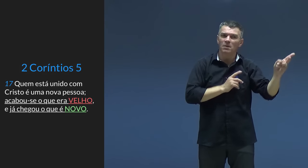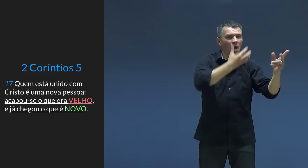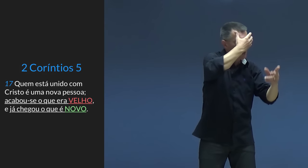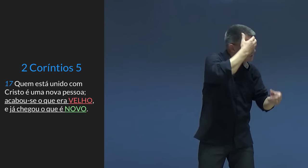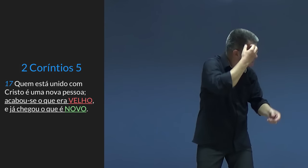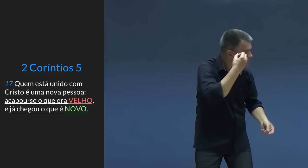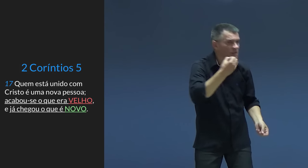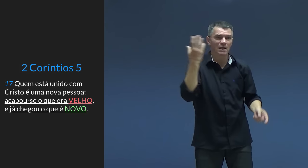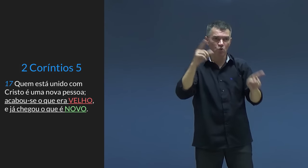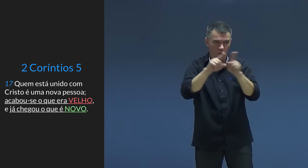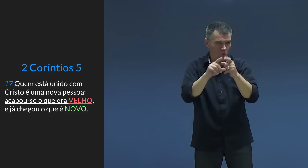Santo de Deus sempre.